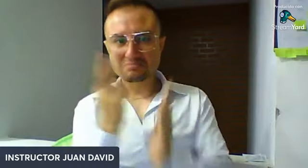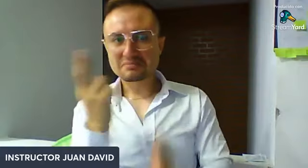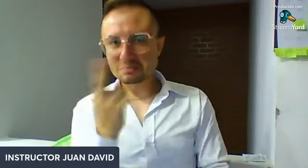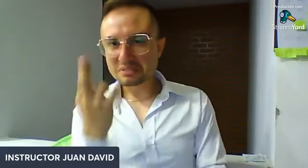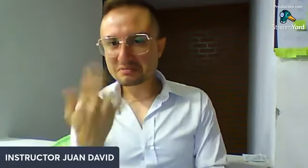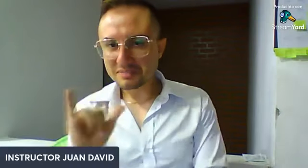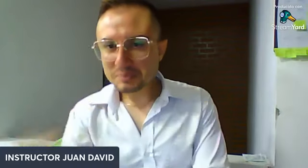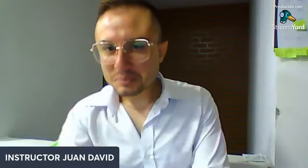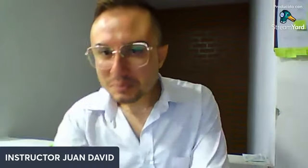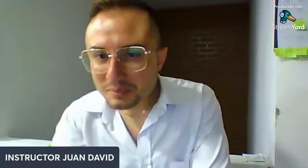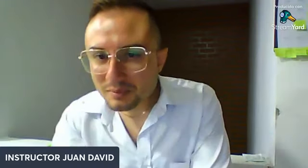Ya novena, creo que lo dije.